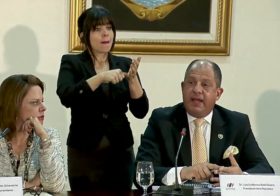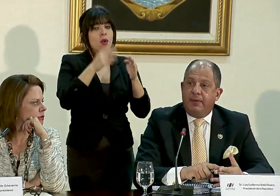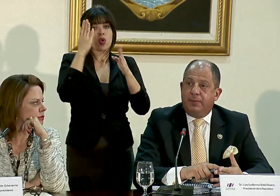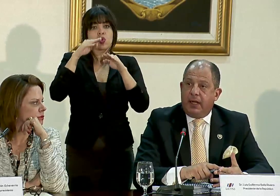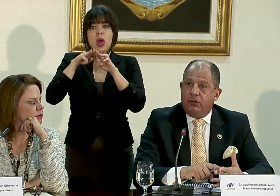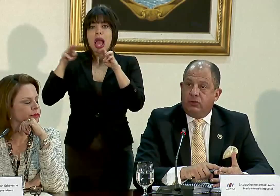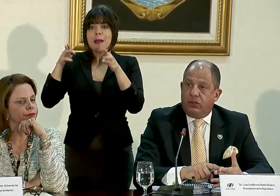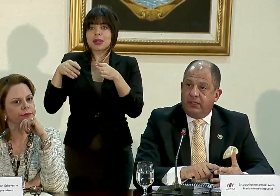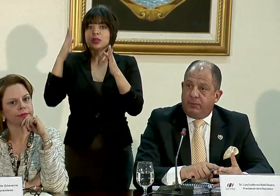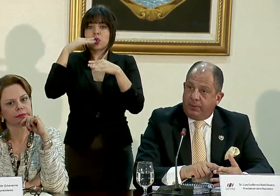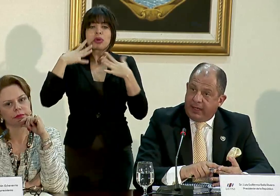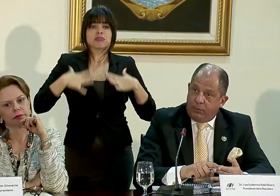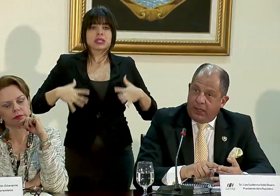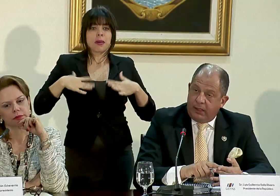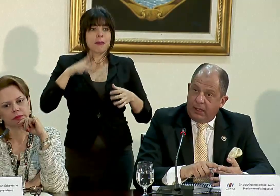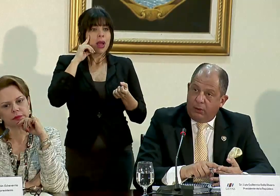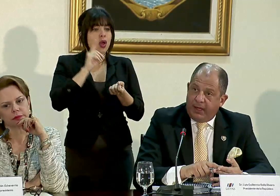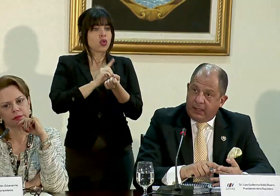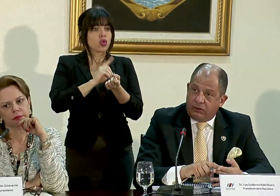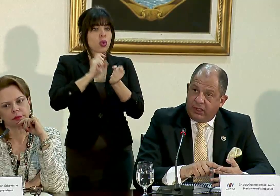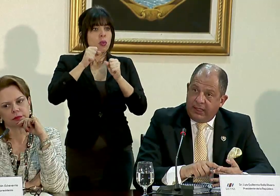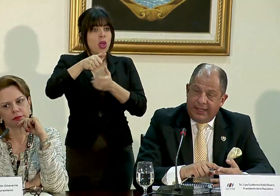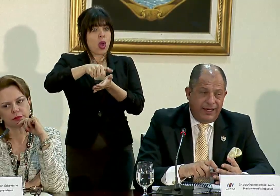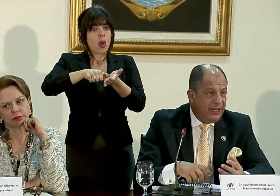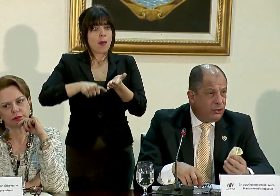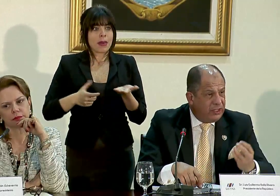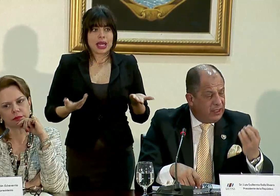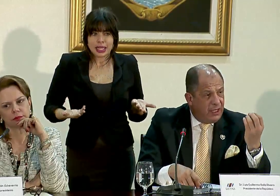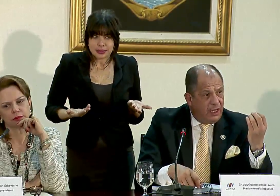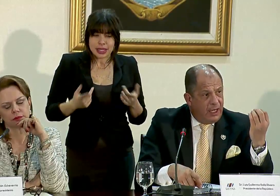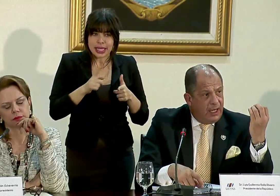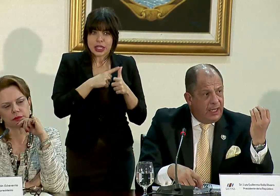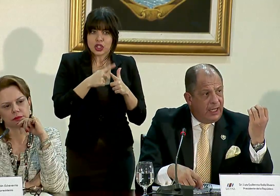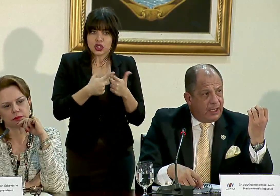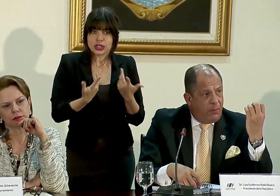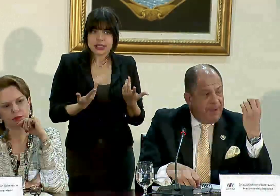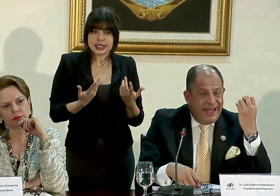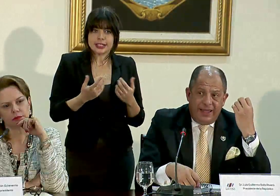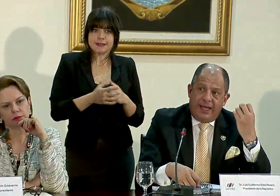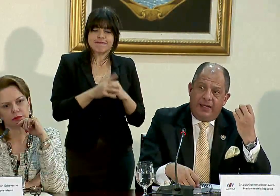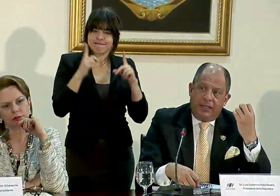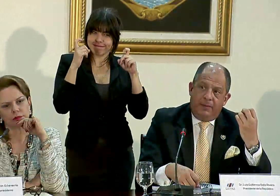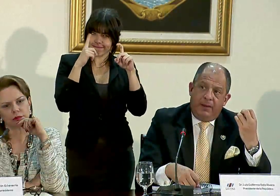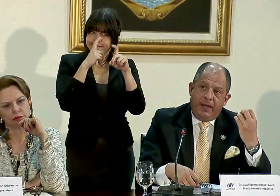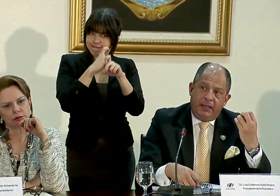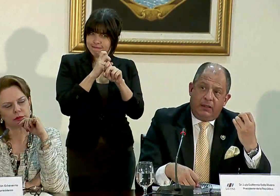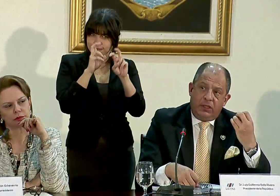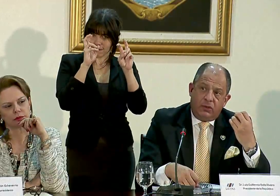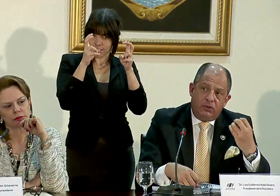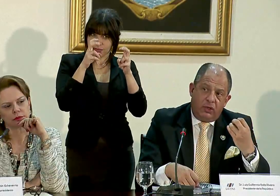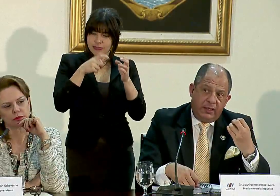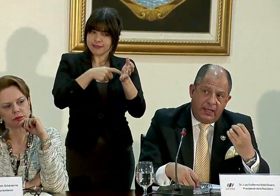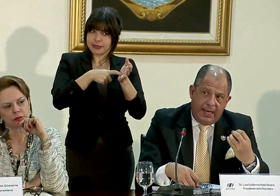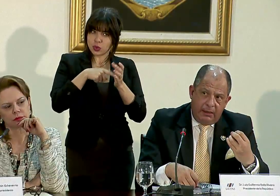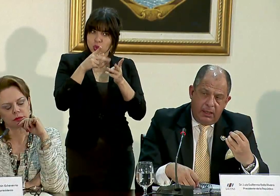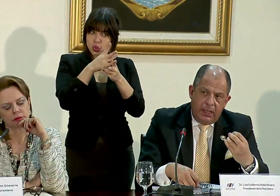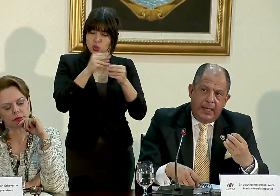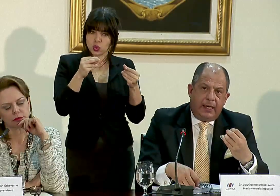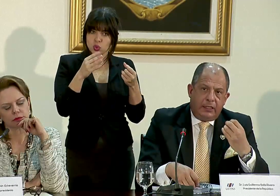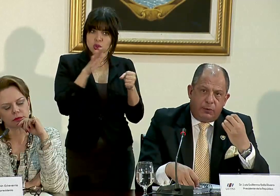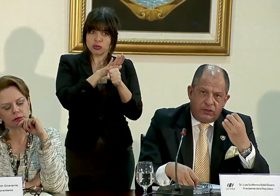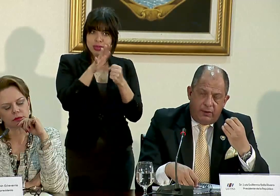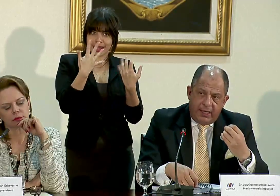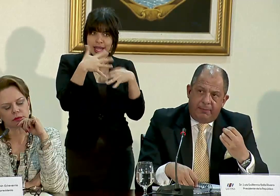o no hay pijamas para los doctores para que puedan operar con tranquilidad entonces la complejidad del tema merita una solución integral